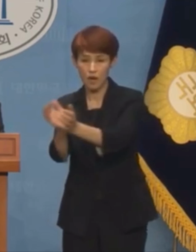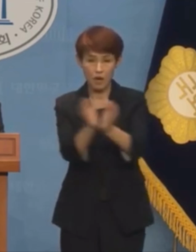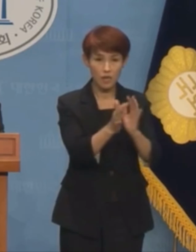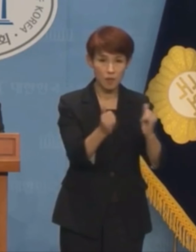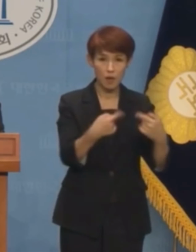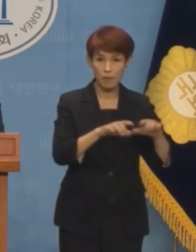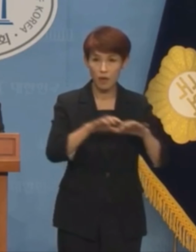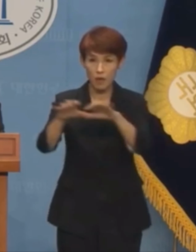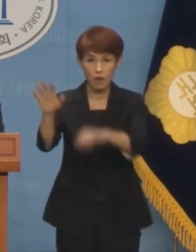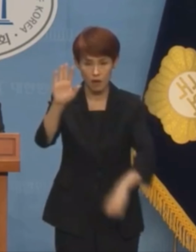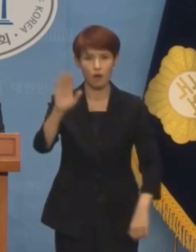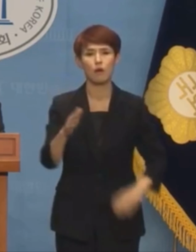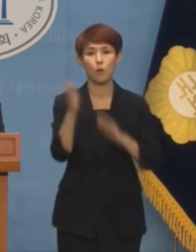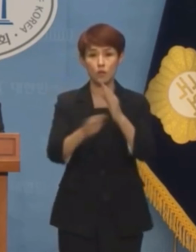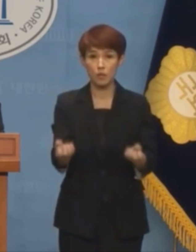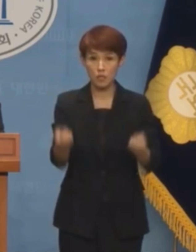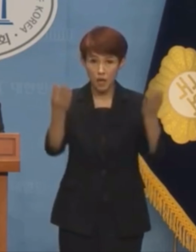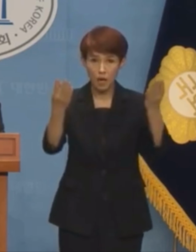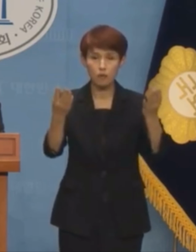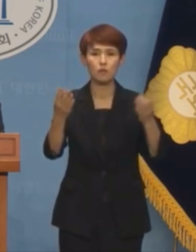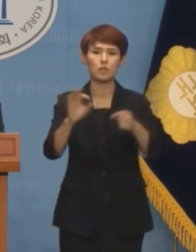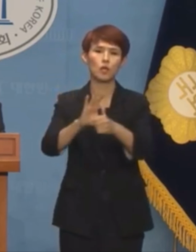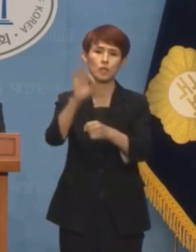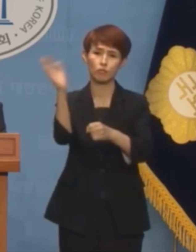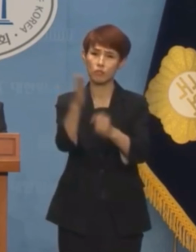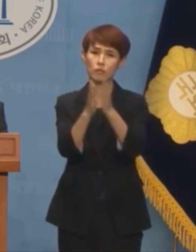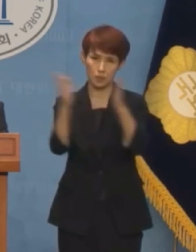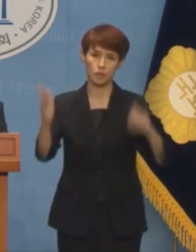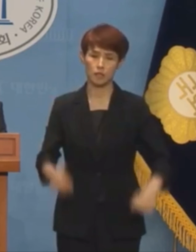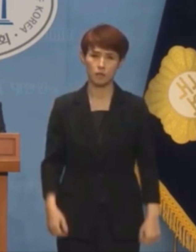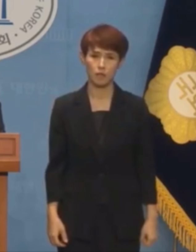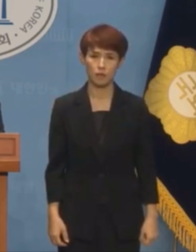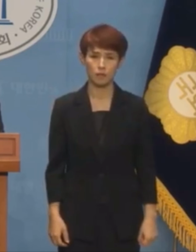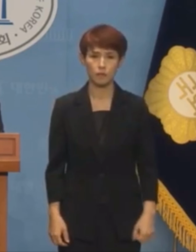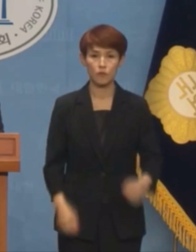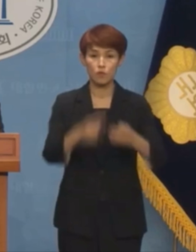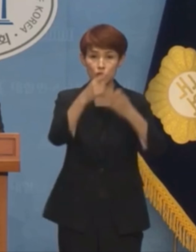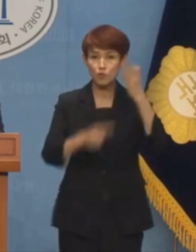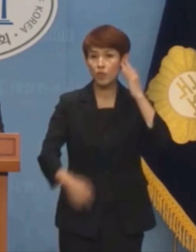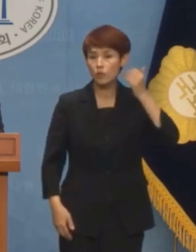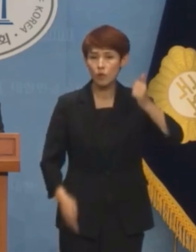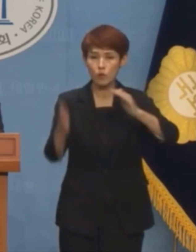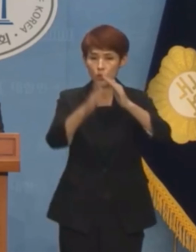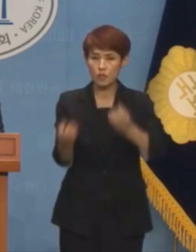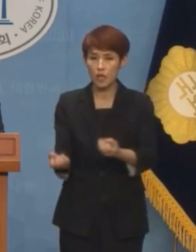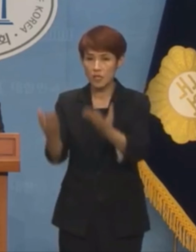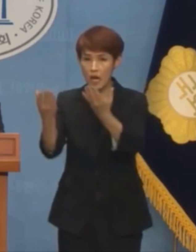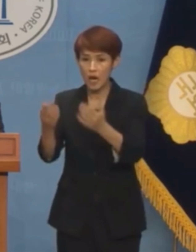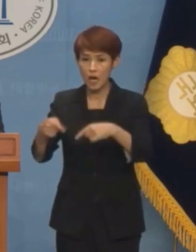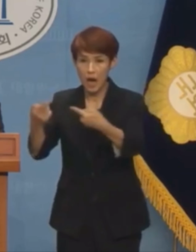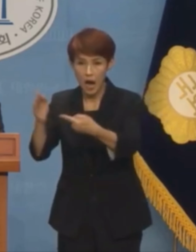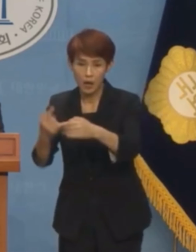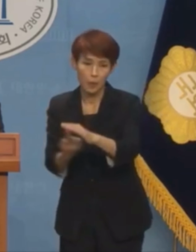없었습니다 공식 행사는 두시간 뒤인 시니까 윤 대통령은 공식 행사 대신